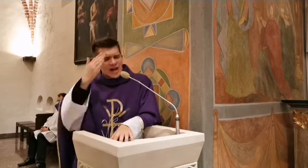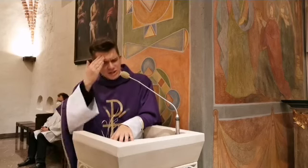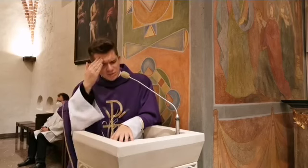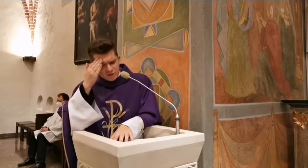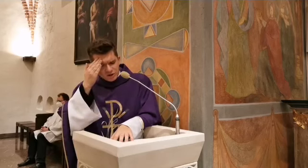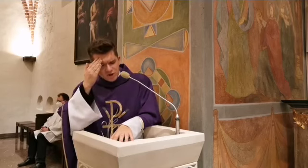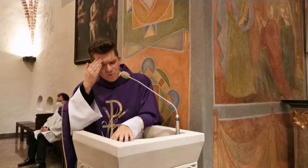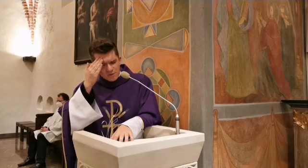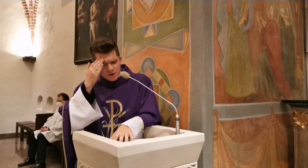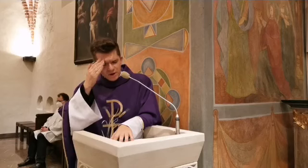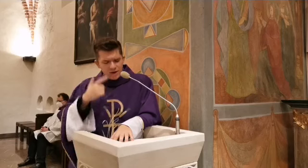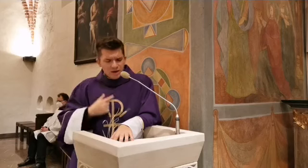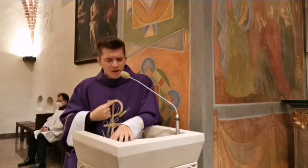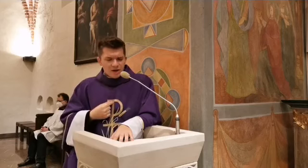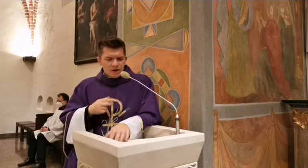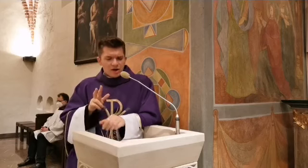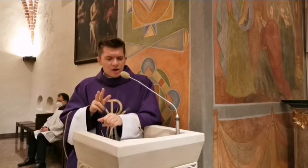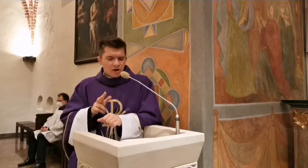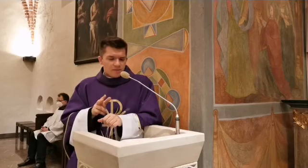I wiedzą to osoby,